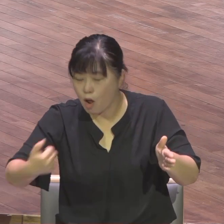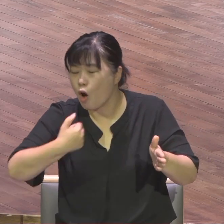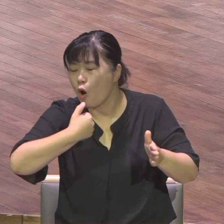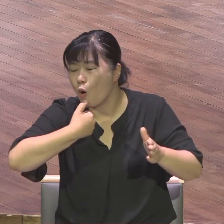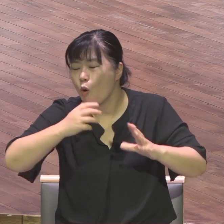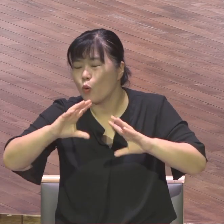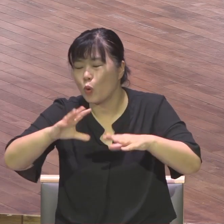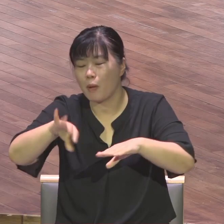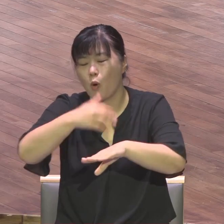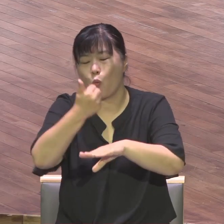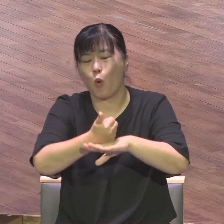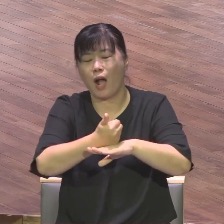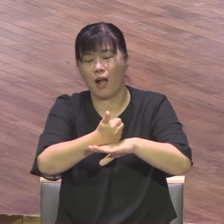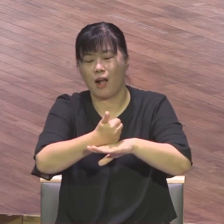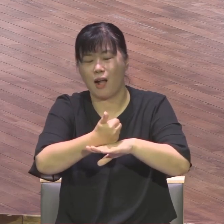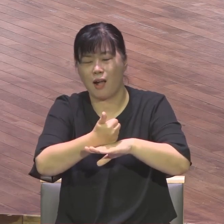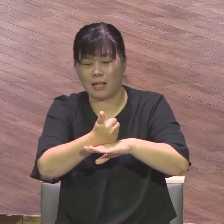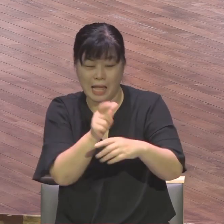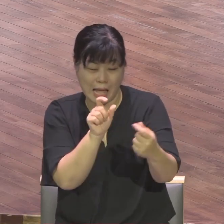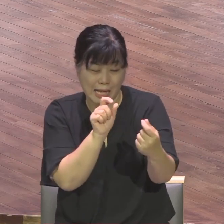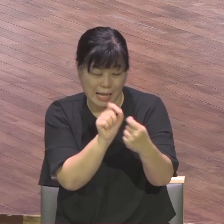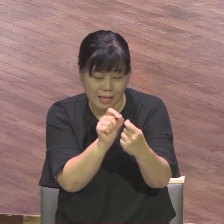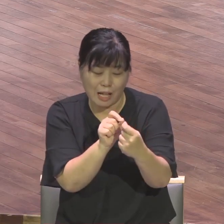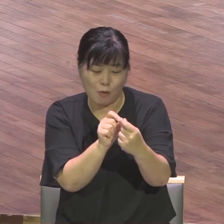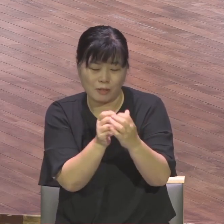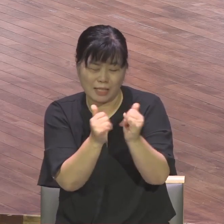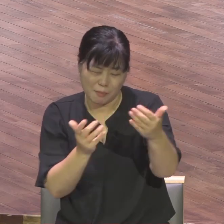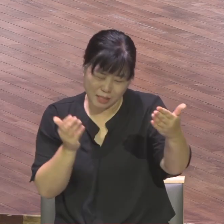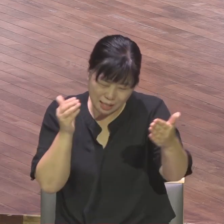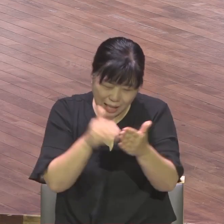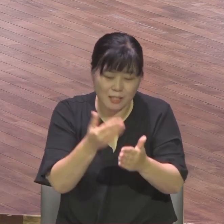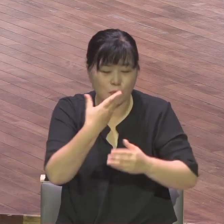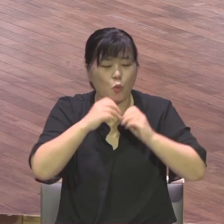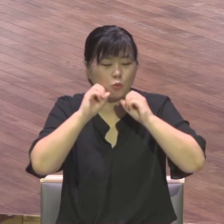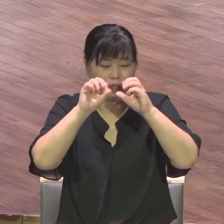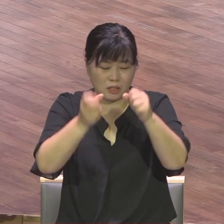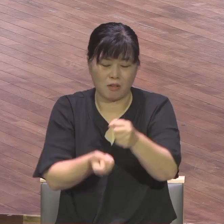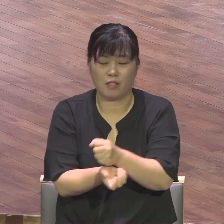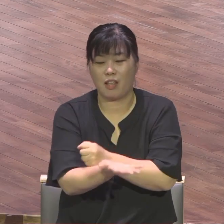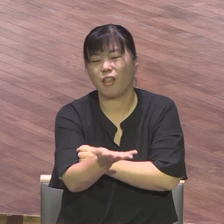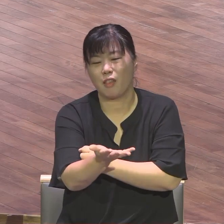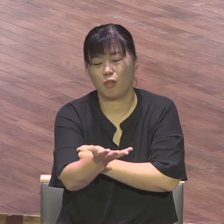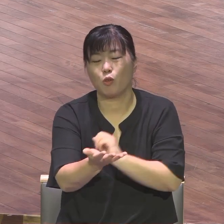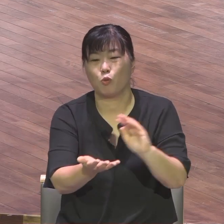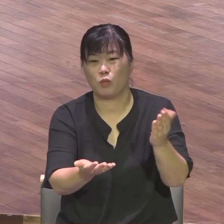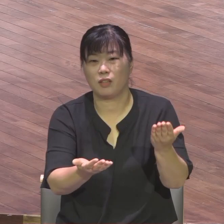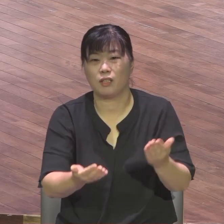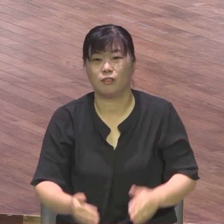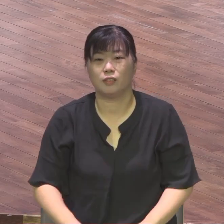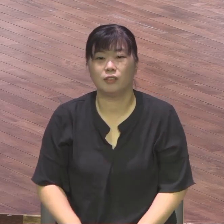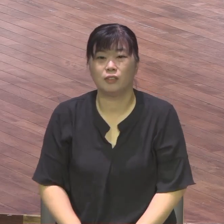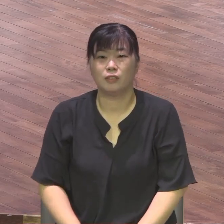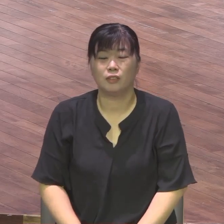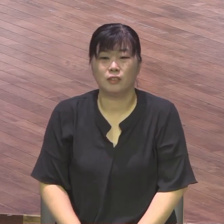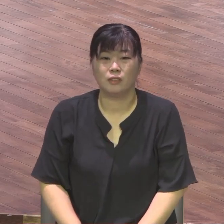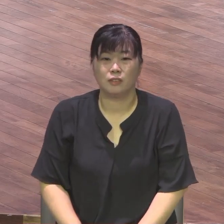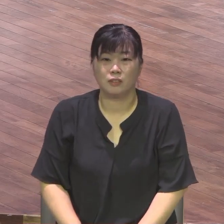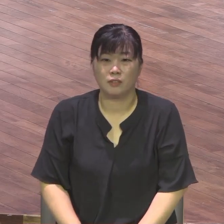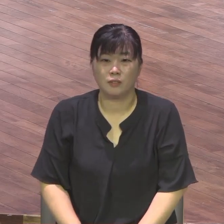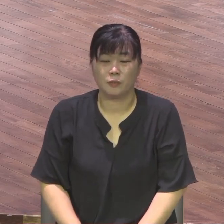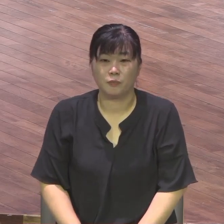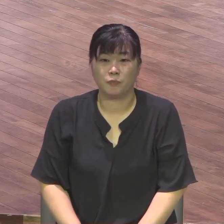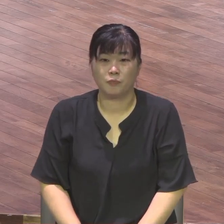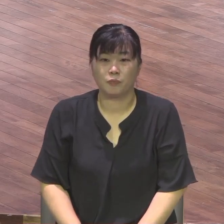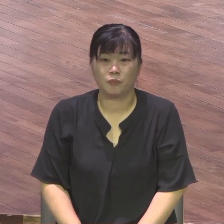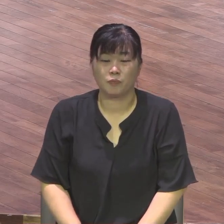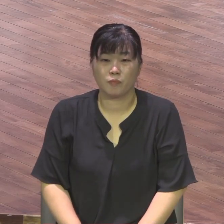로마 복음화를 위해서 이렇게 준비한 사람은 사도 바울뿐만 아니 고넬료도 하나님이